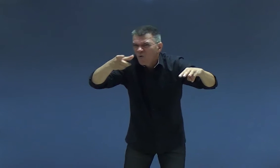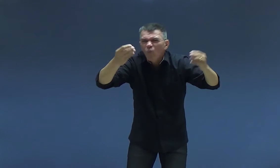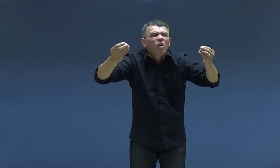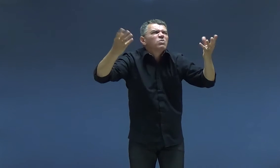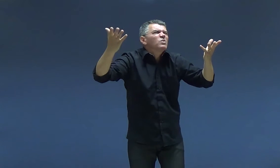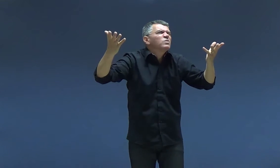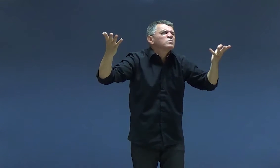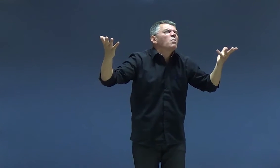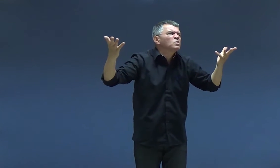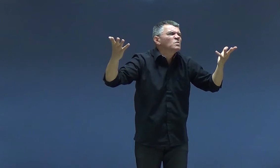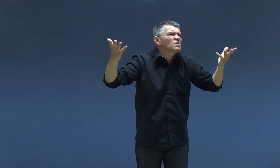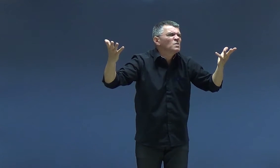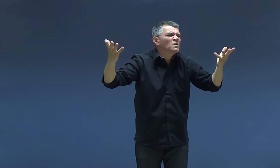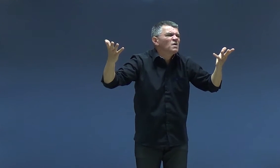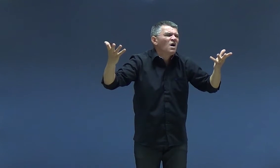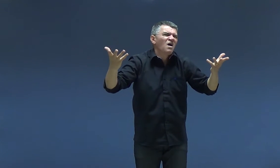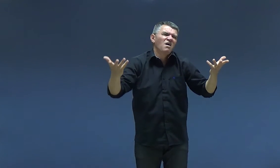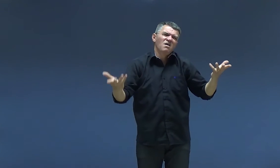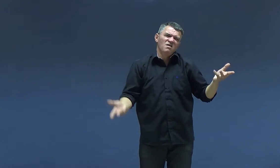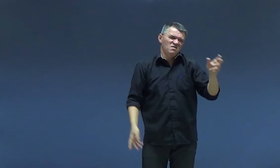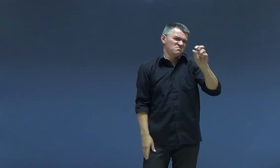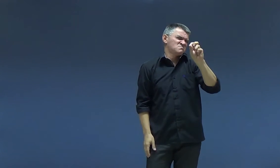mesmo? Como que foi?